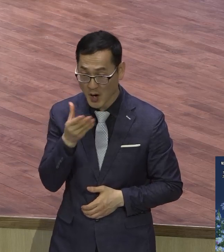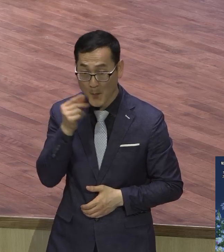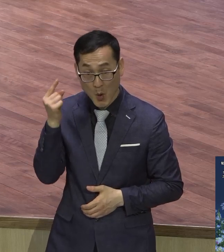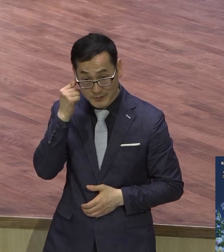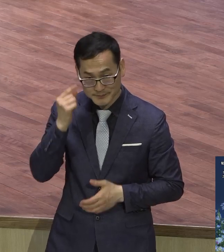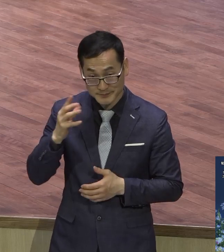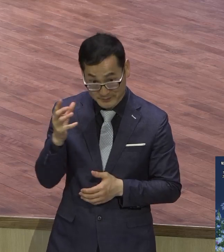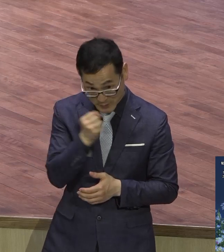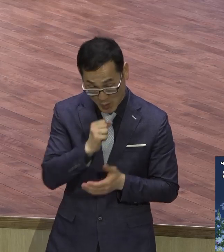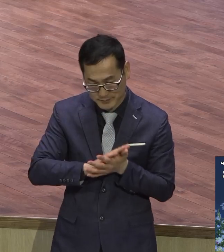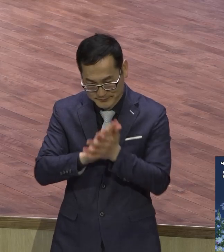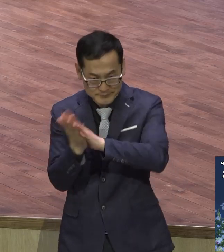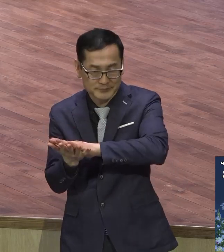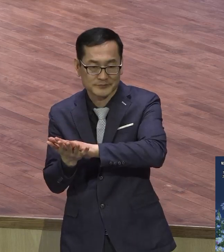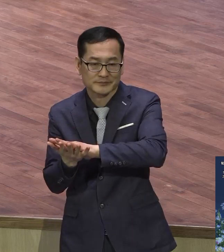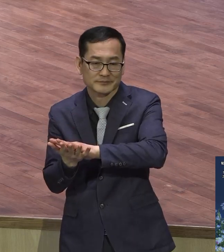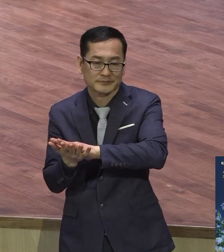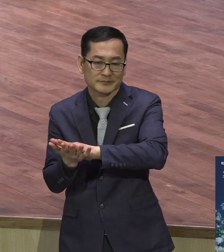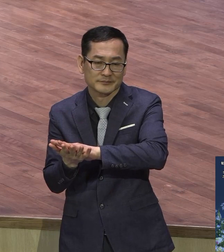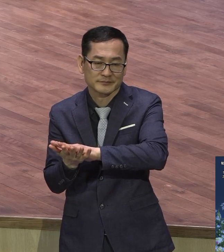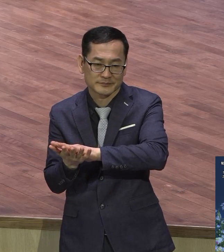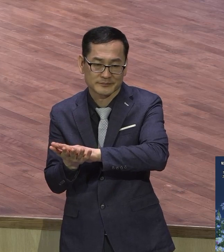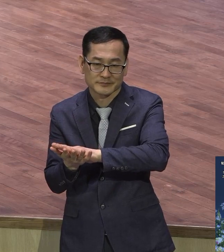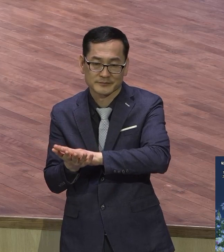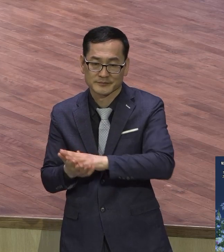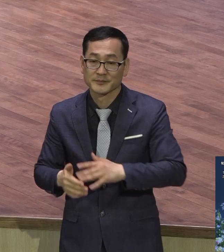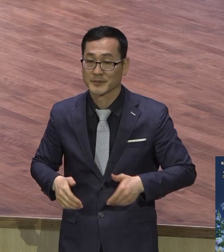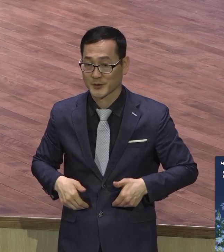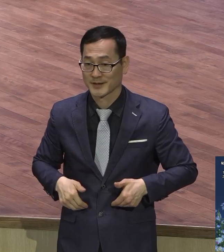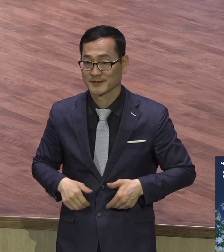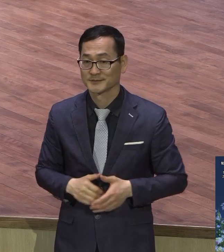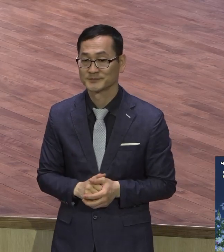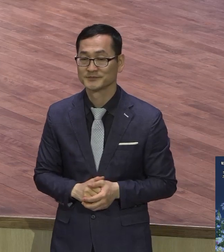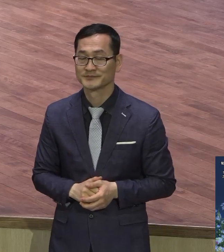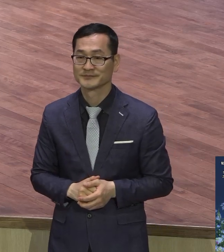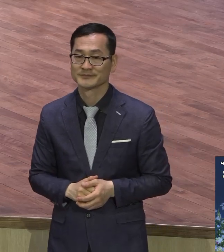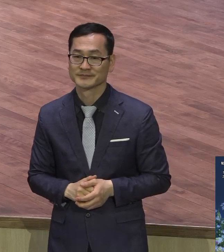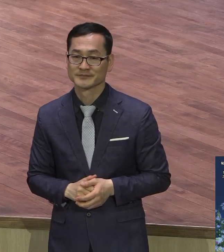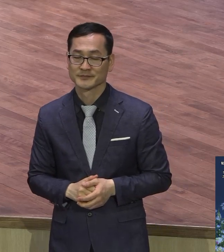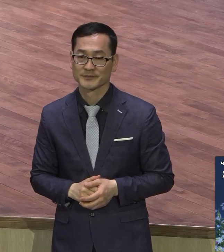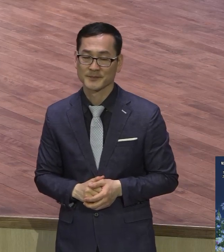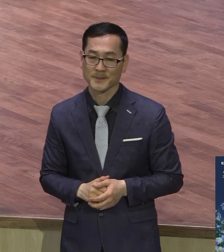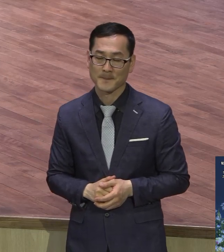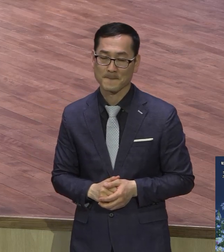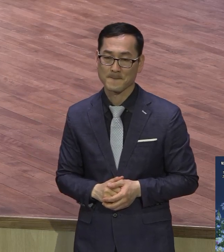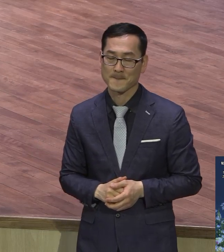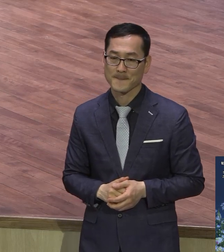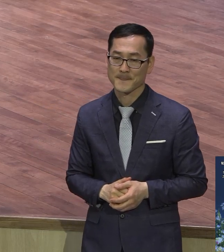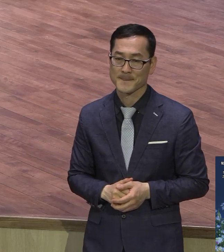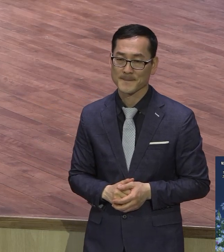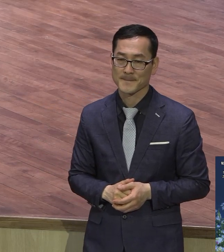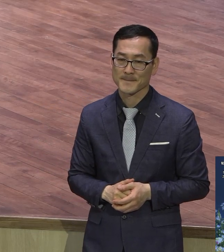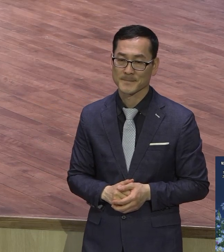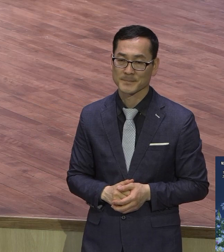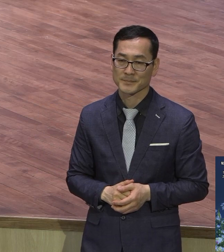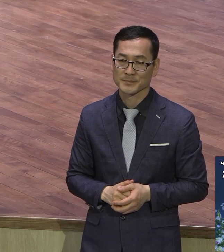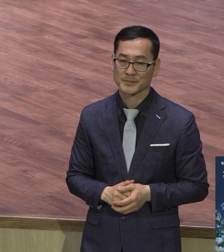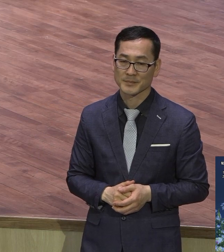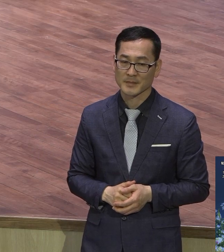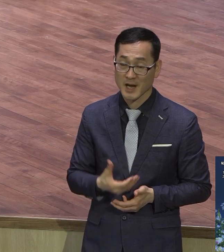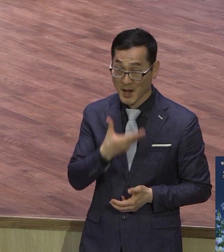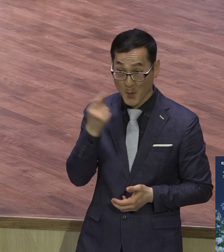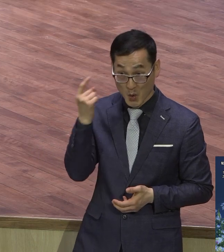처질이 돼야 된다. 내가 먼저 보금 처질이 되면 싸울 거